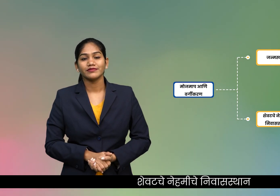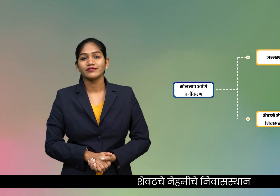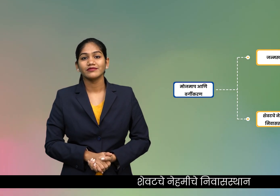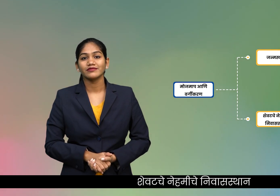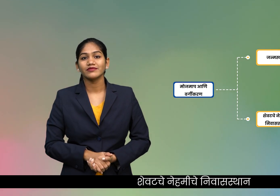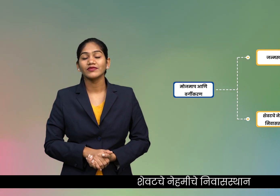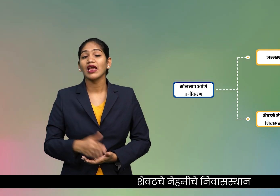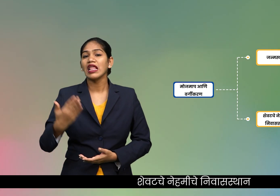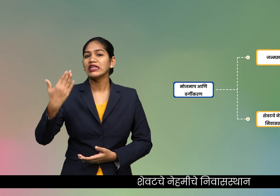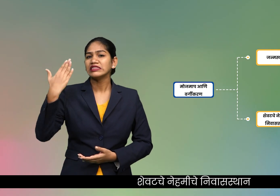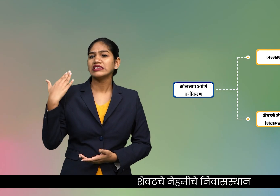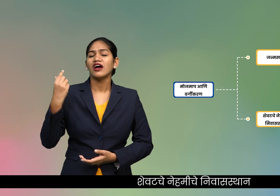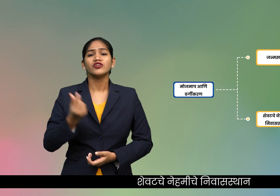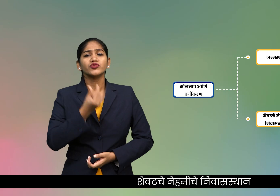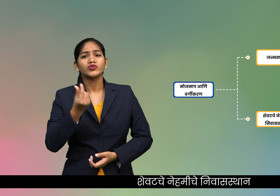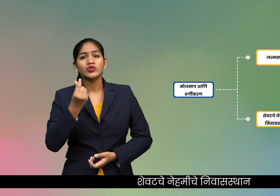शेवटचे नेहमीचे निवासस्थान,